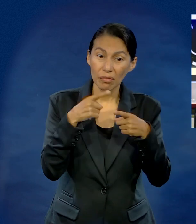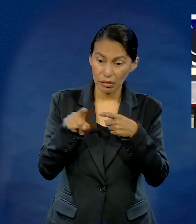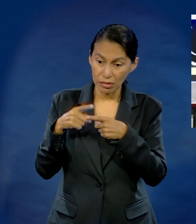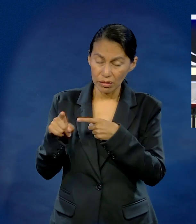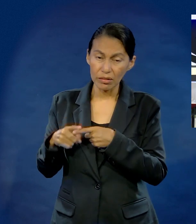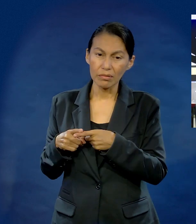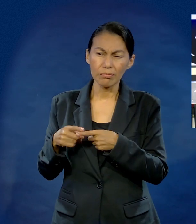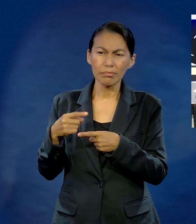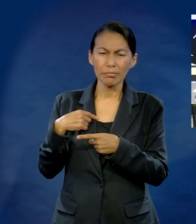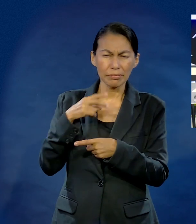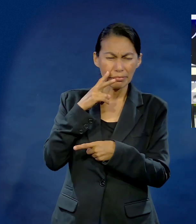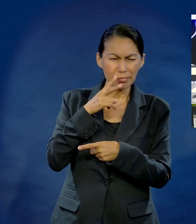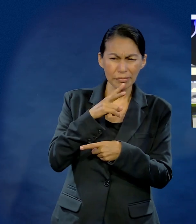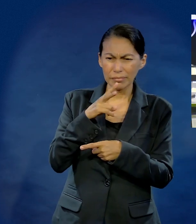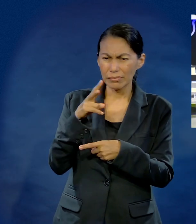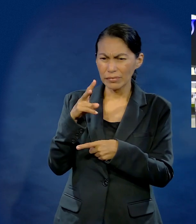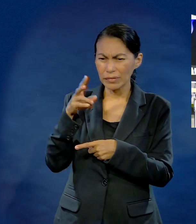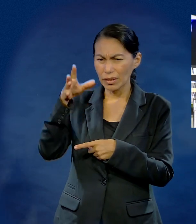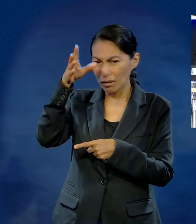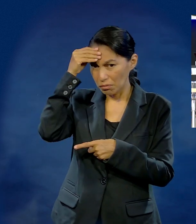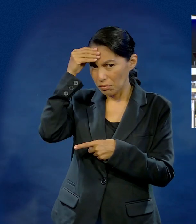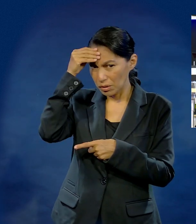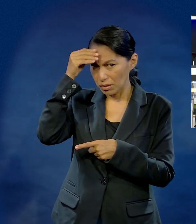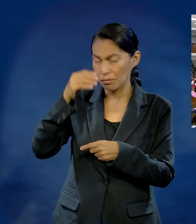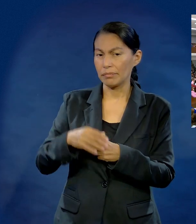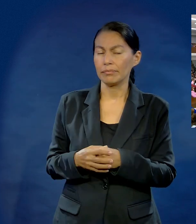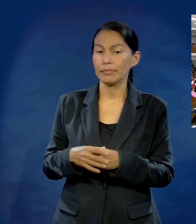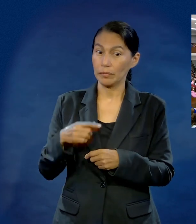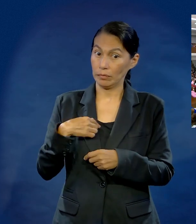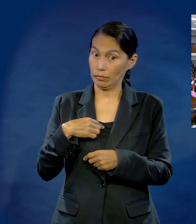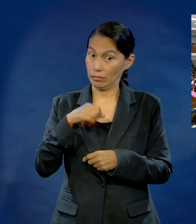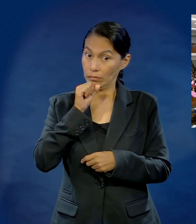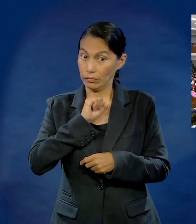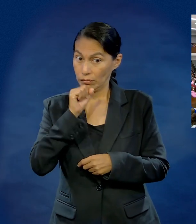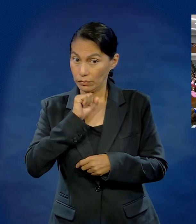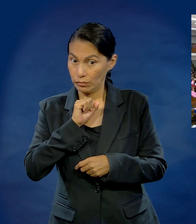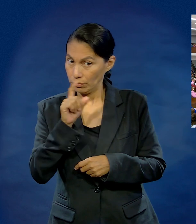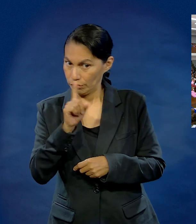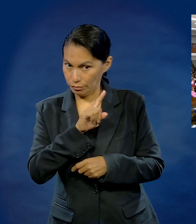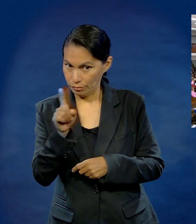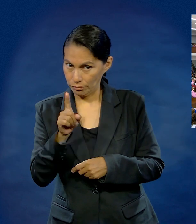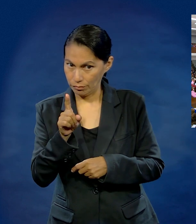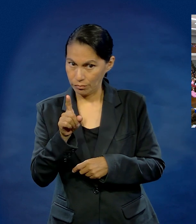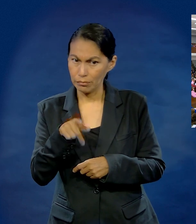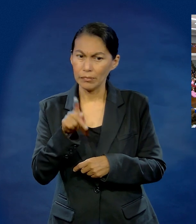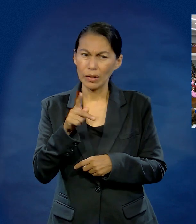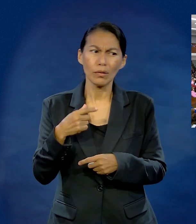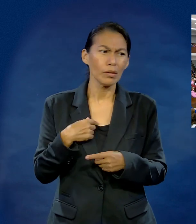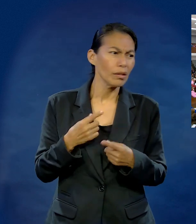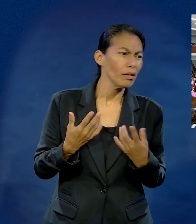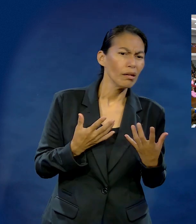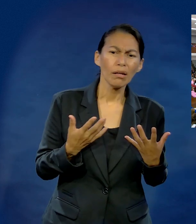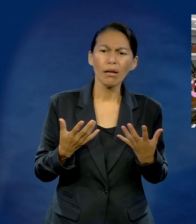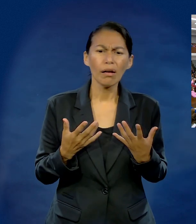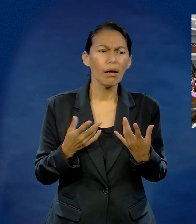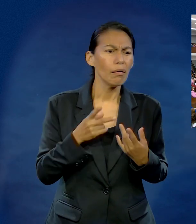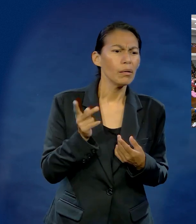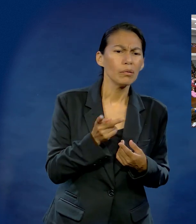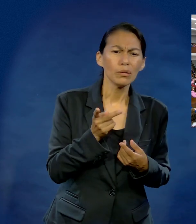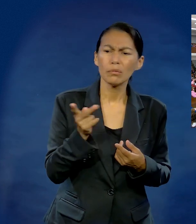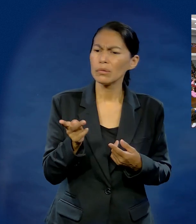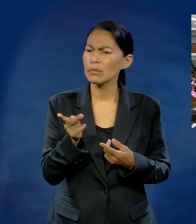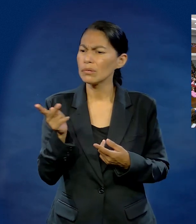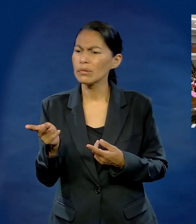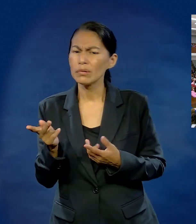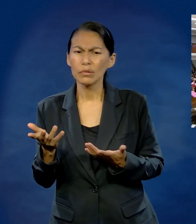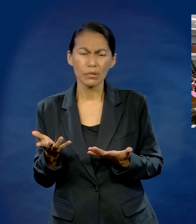diferentes caminos o diferentes formas de enfrentar la pérdida, eso también ha sido muy aleccionador para mí. Y aunque no me